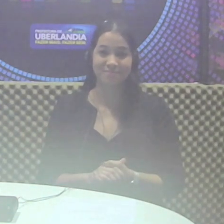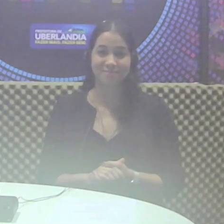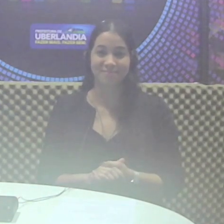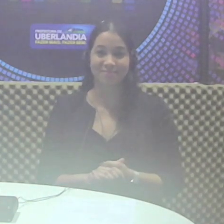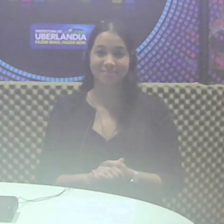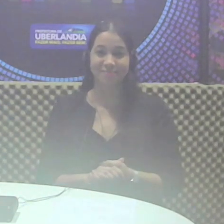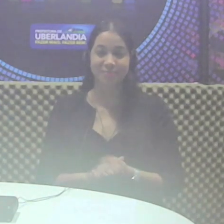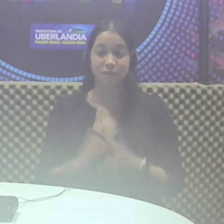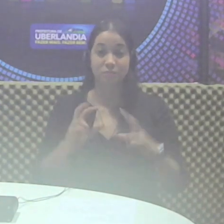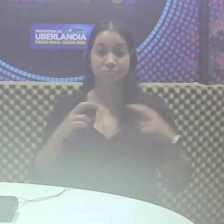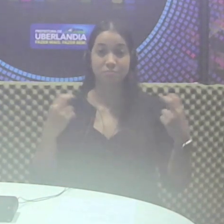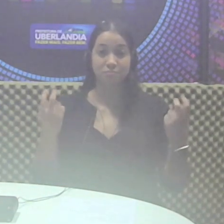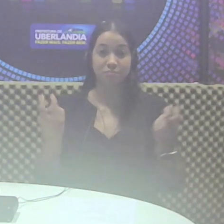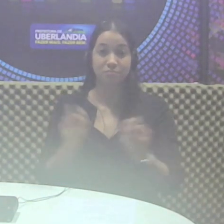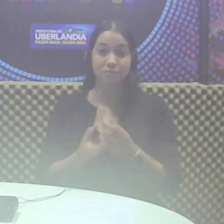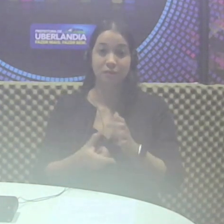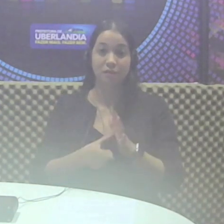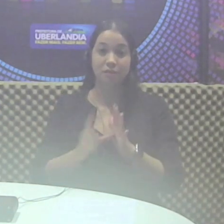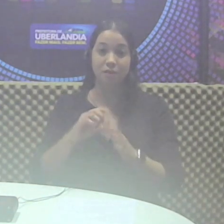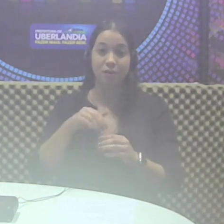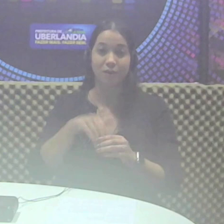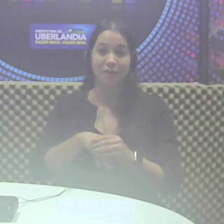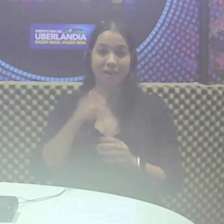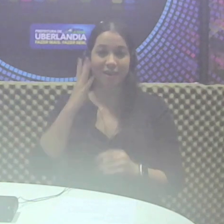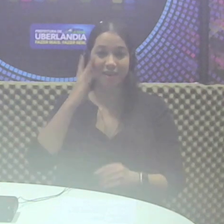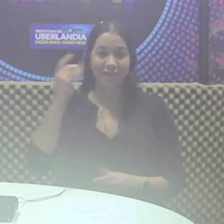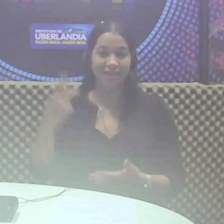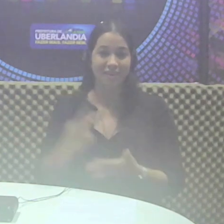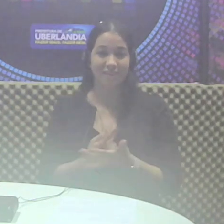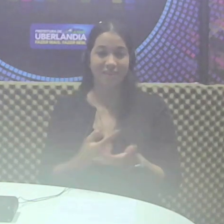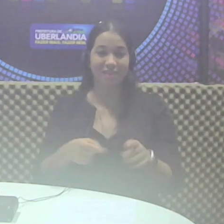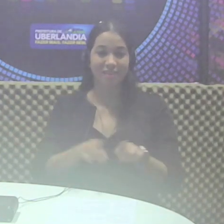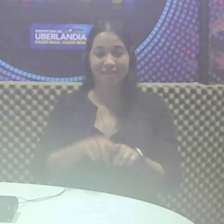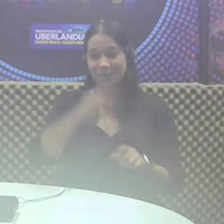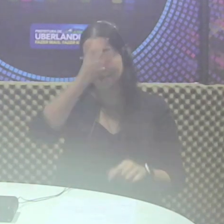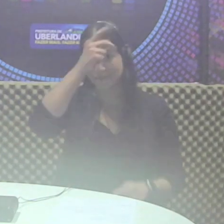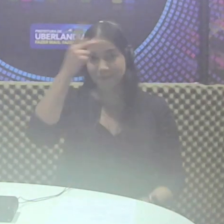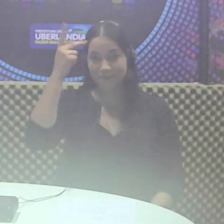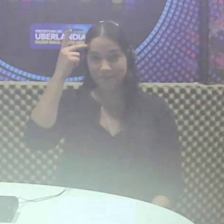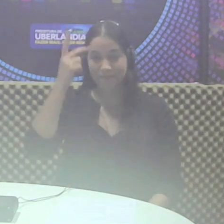Mesa redonda antes do voto acontece amanhã em parceria com a Prefeitura.